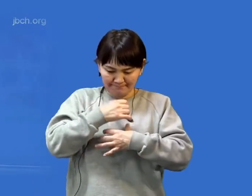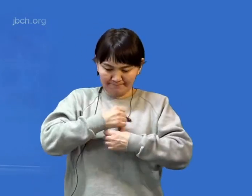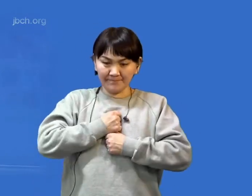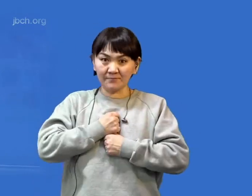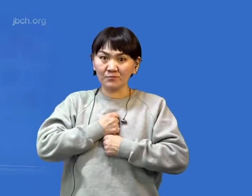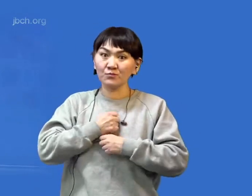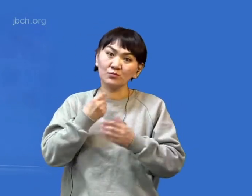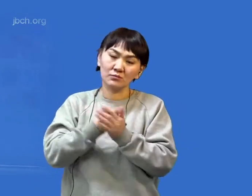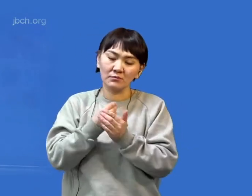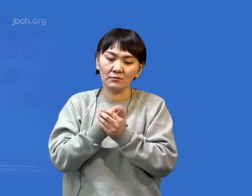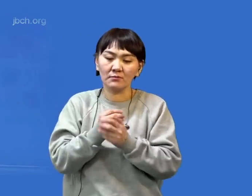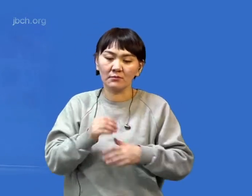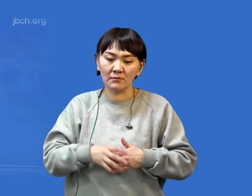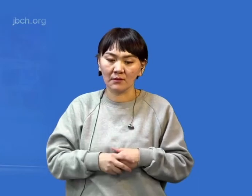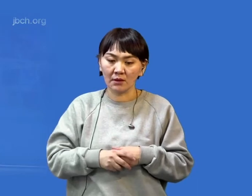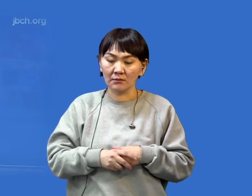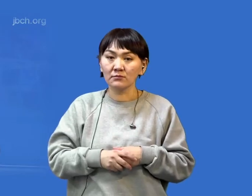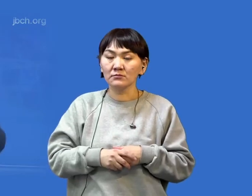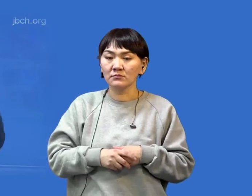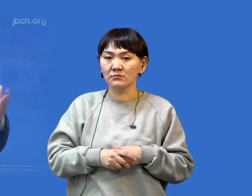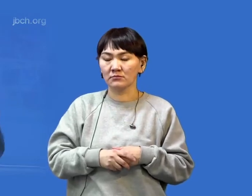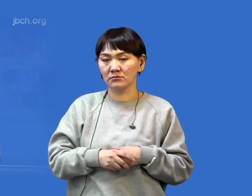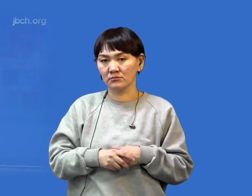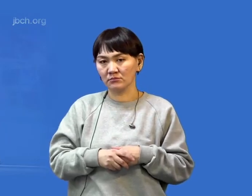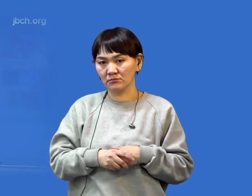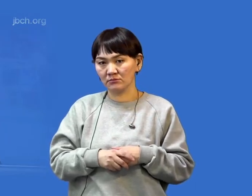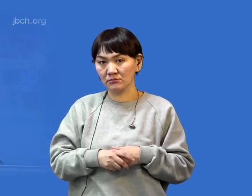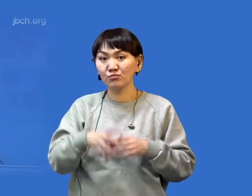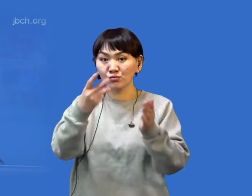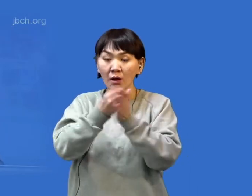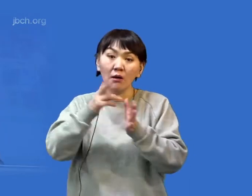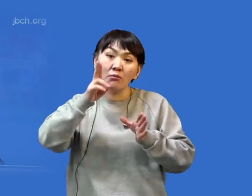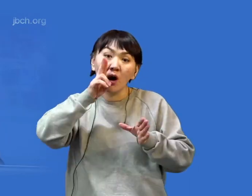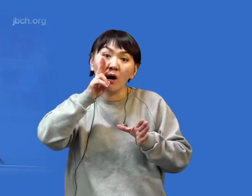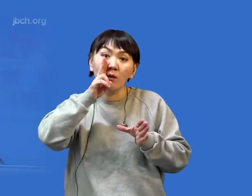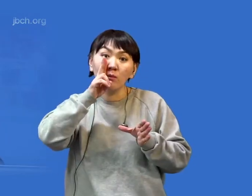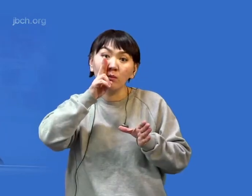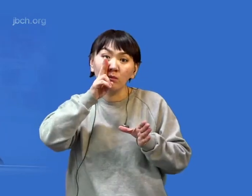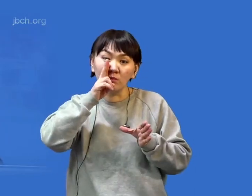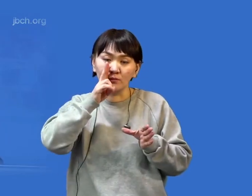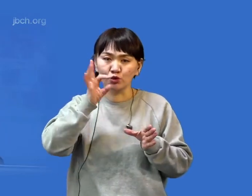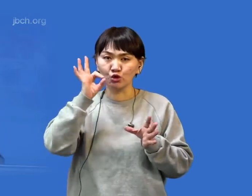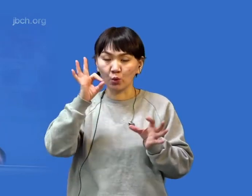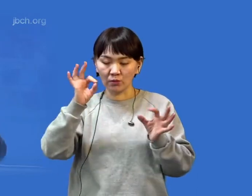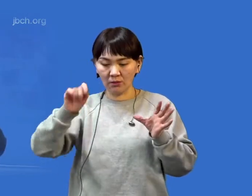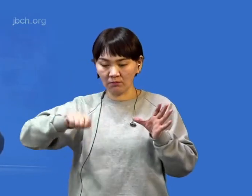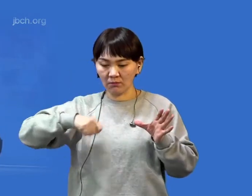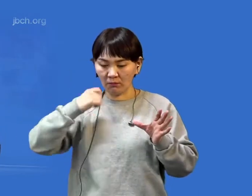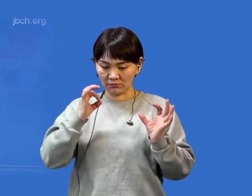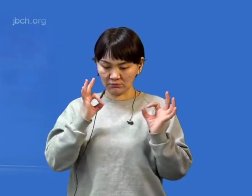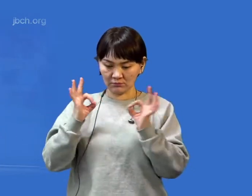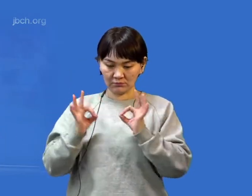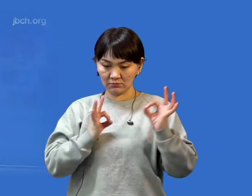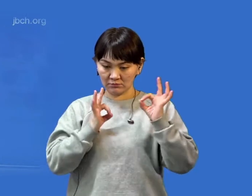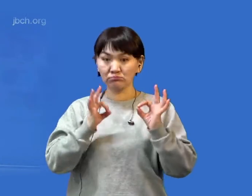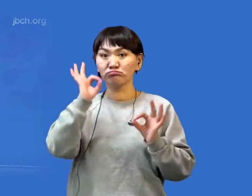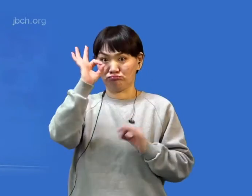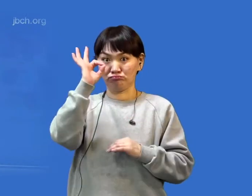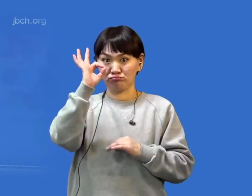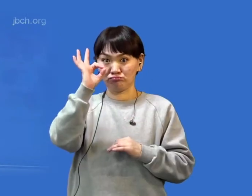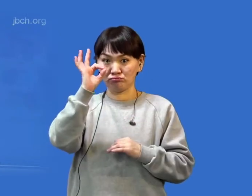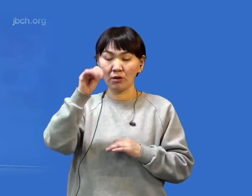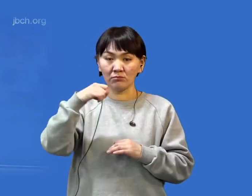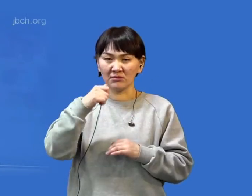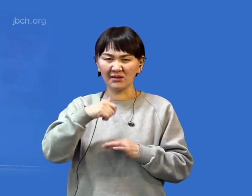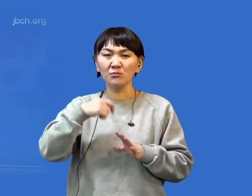хоол хүнс ч гэсэн сайн зүйл гэлээч дэндүү хидчих юм бол хүн өвчлөнө. За бас